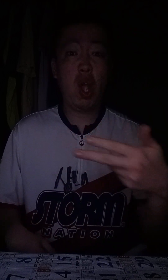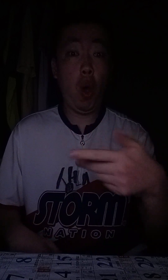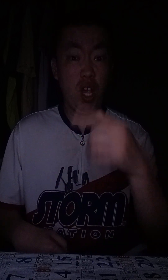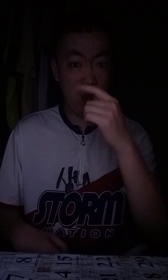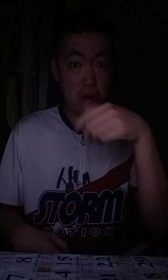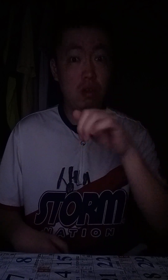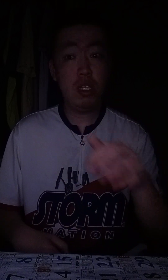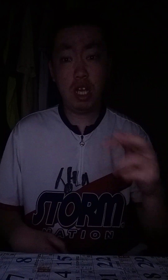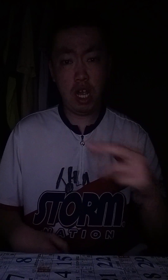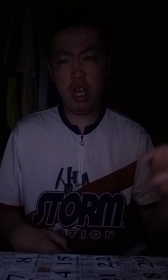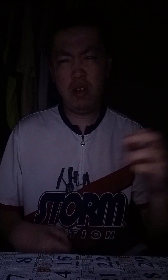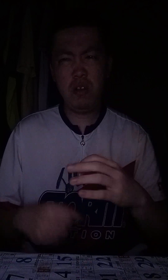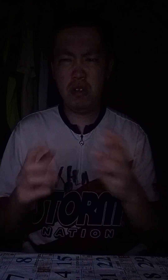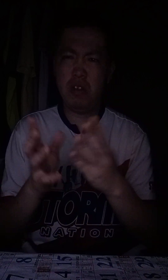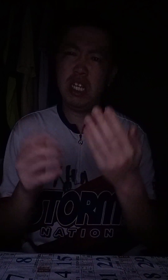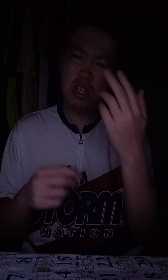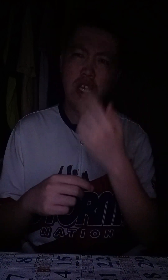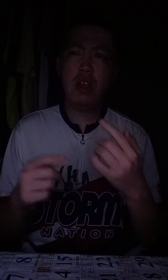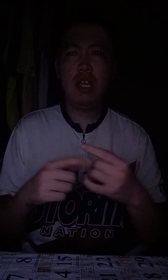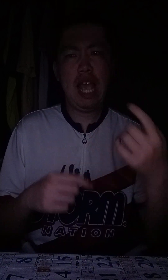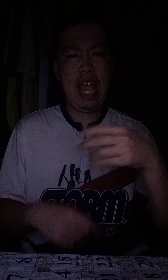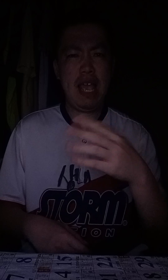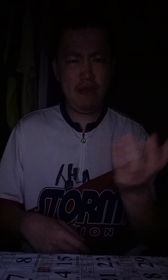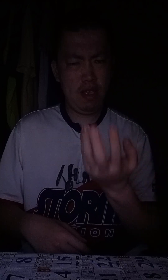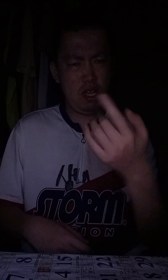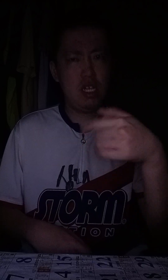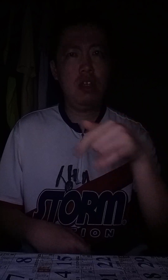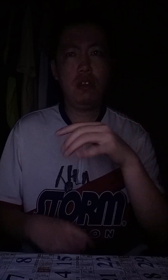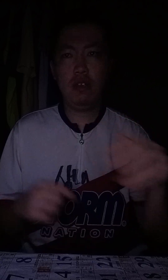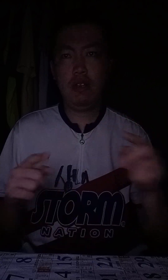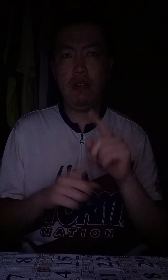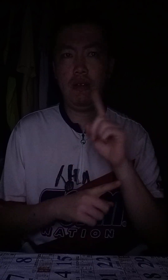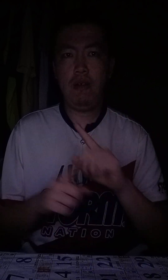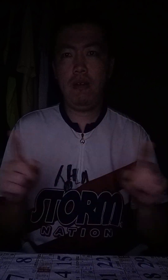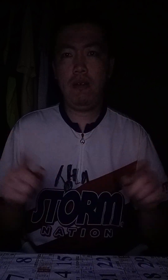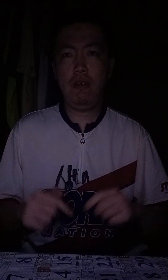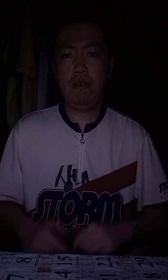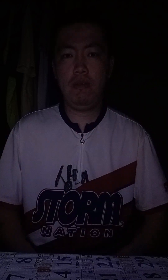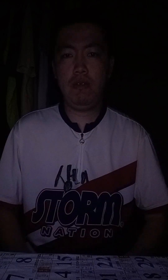전기버스가 고철덩어리 취급을 받는 애물단지 신세가 됐습니다. MBC 뉴스 이용입니다.